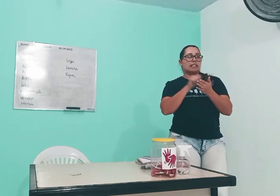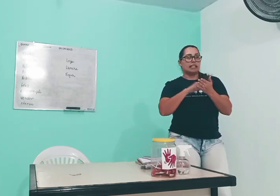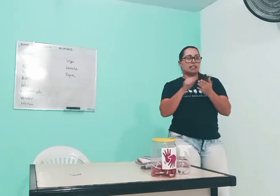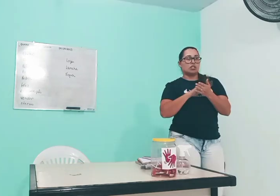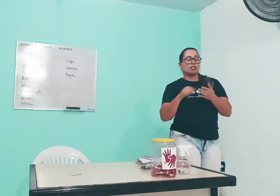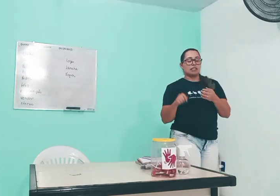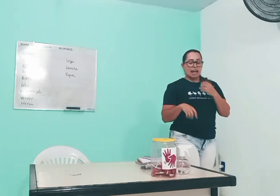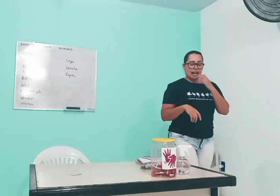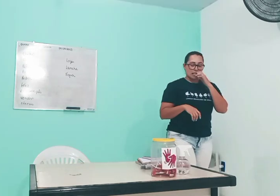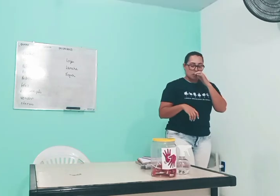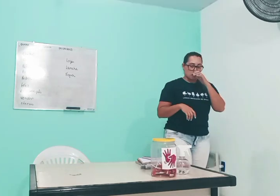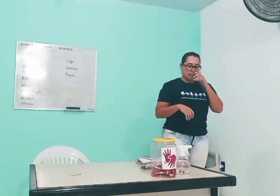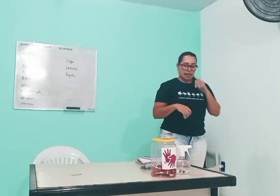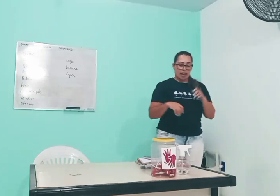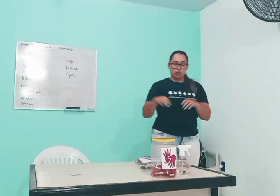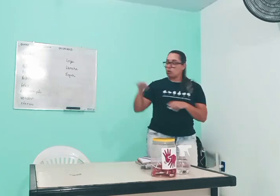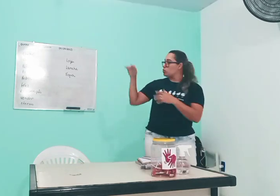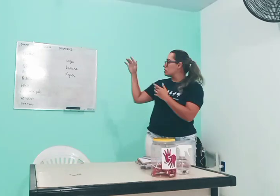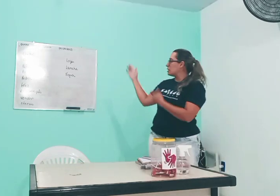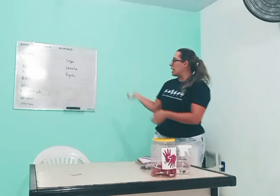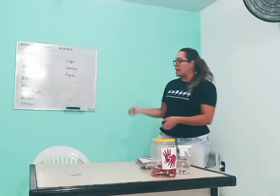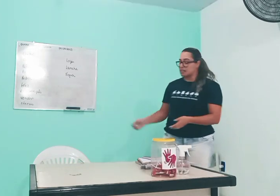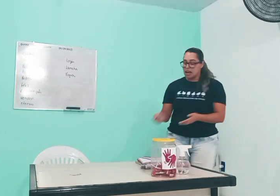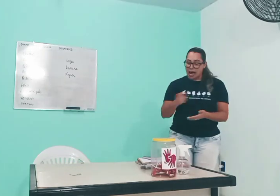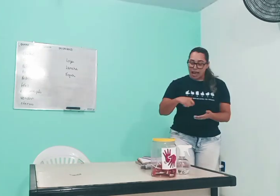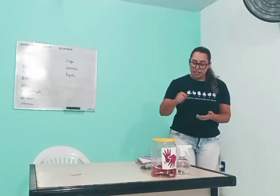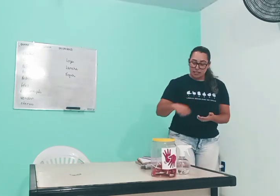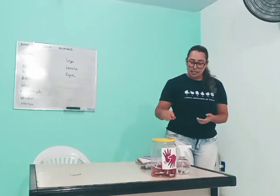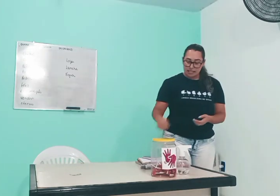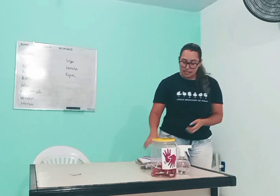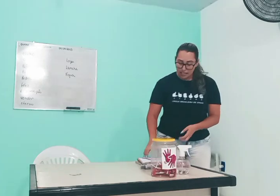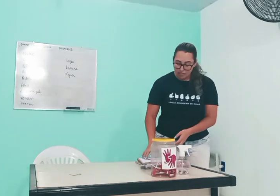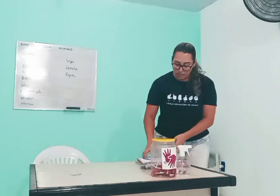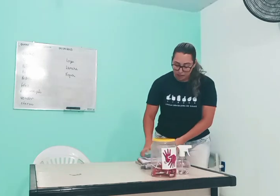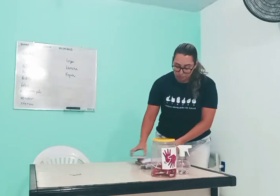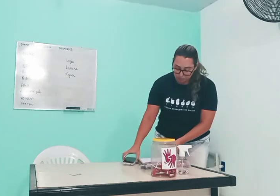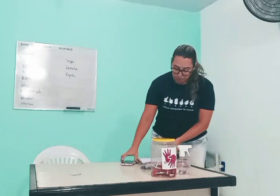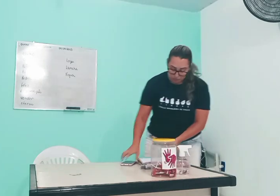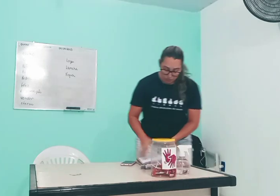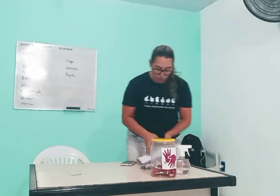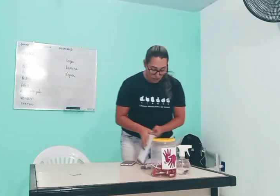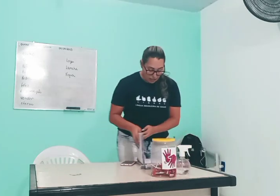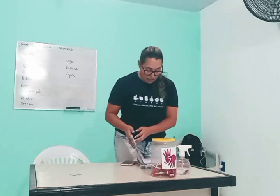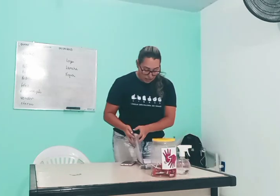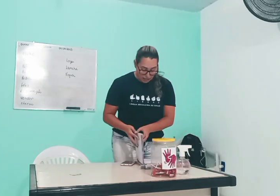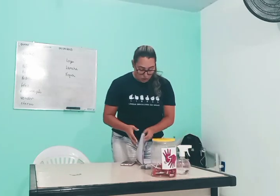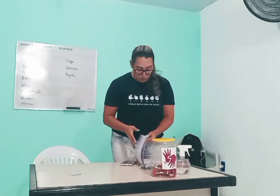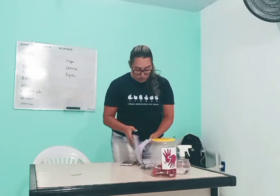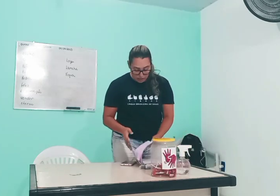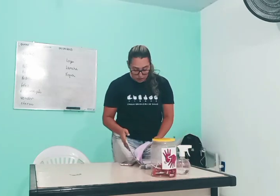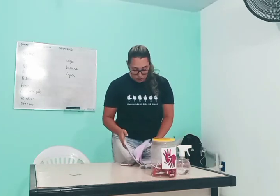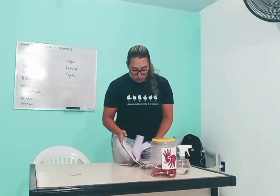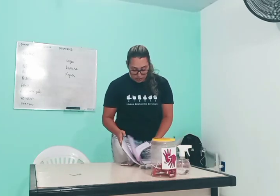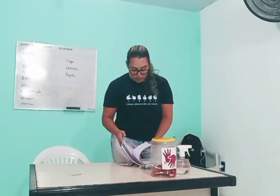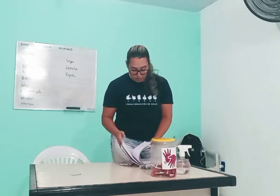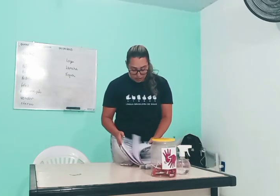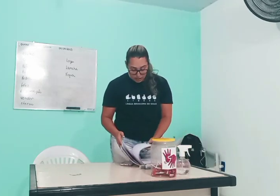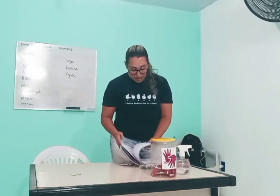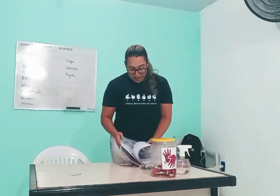escrita de sinais, que é todos os sinais a gente tem que escrever. Né? Deixa eu mostrar aqui só um exemplo.